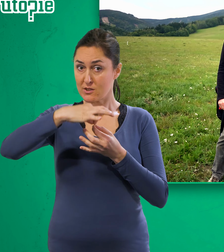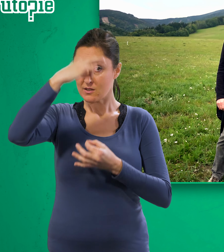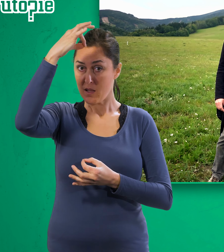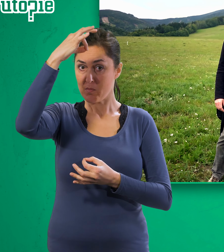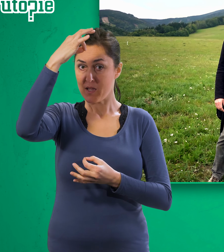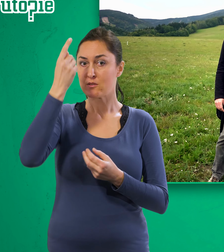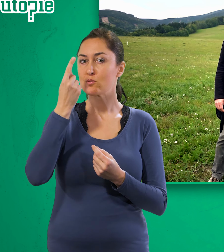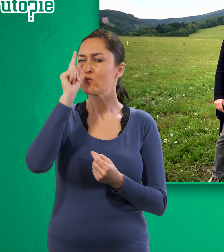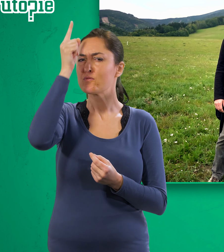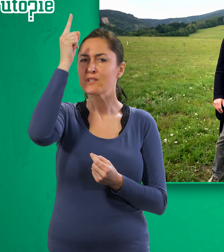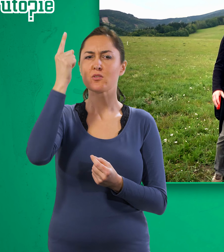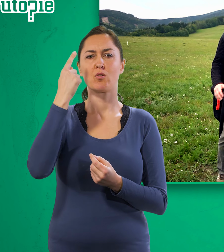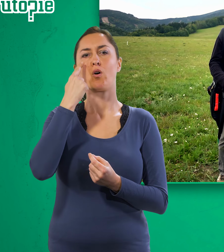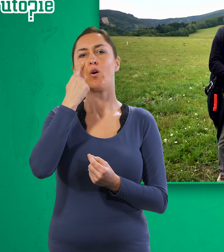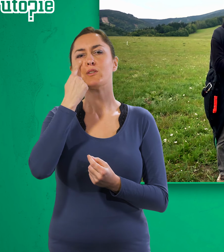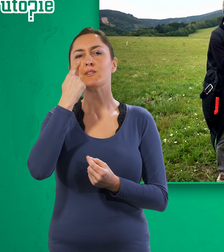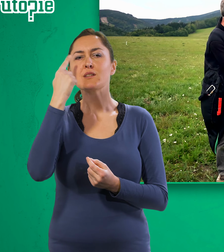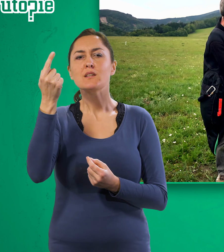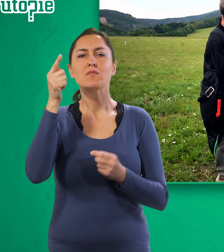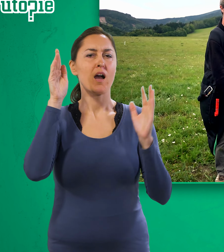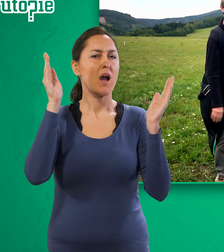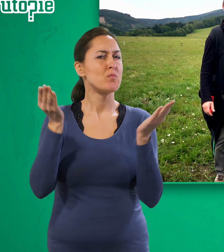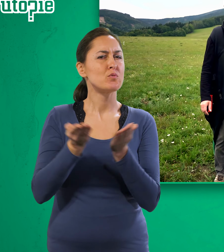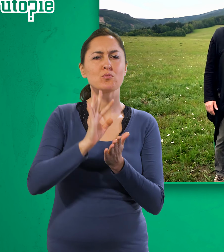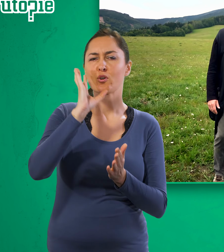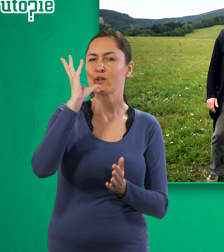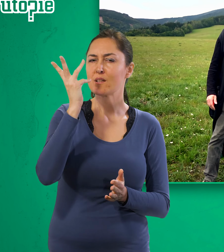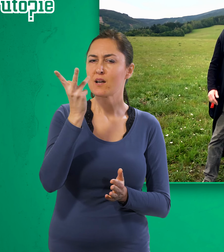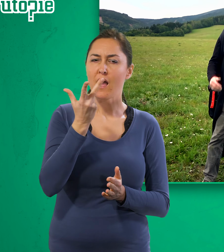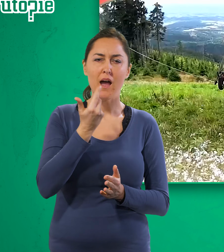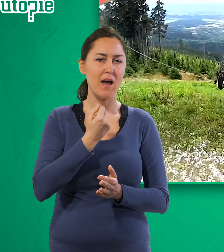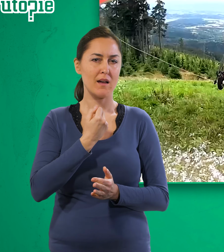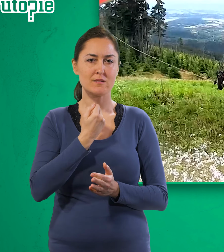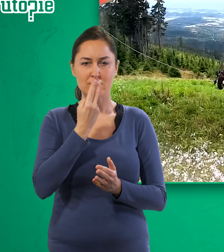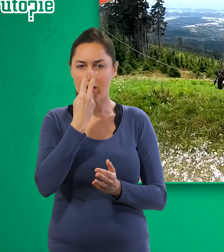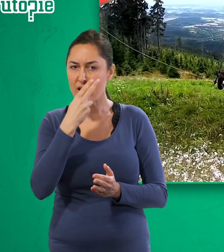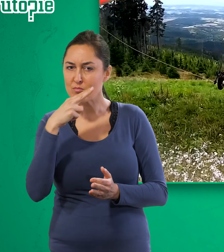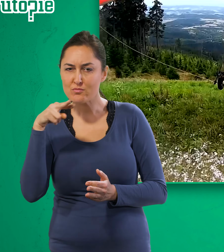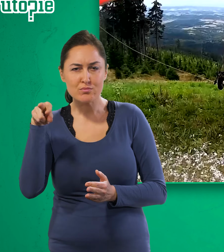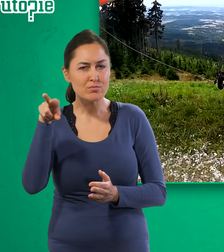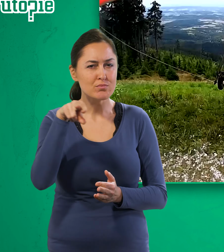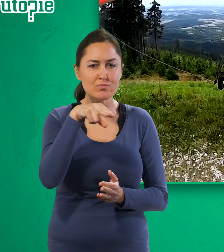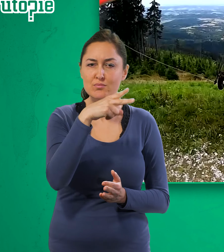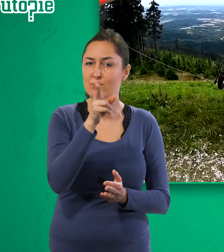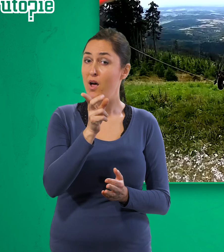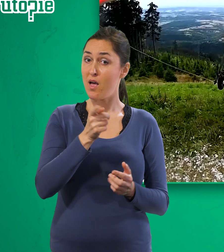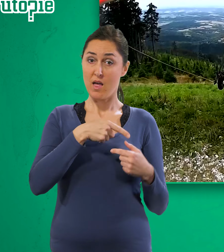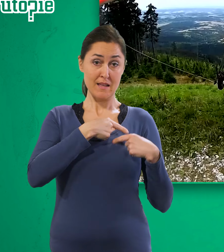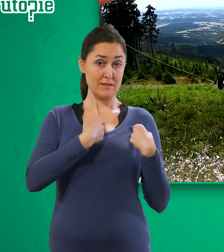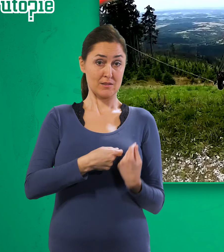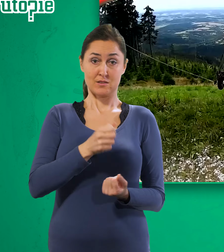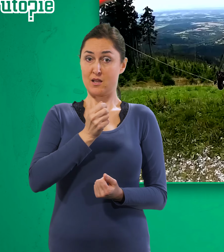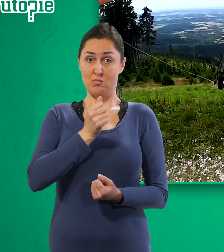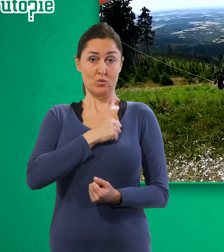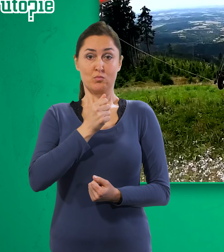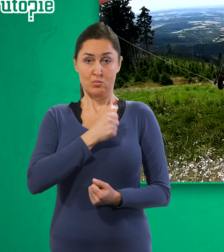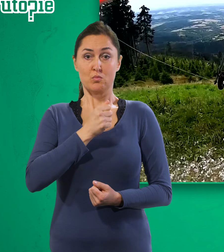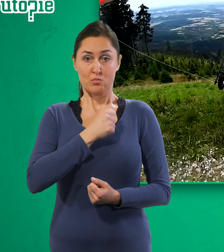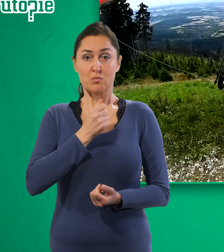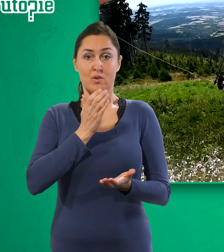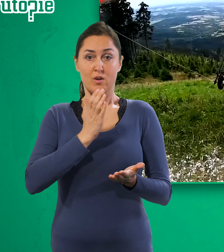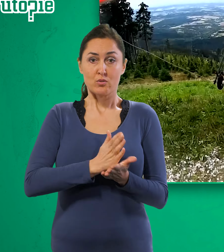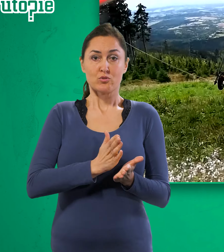pilotního výcviku jsem jednoho dne stál tady na Černé hoře a měl jsem odstartovat nad údolí, pode mnou